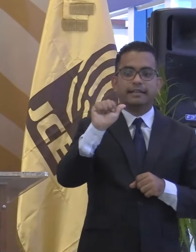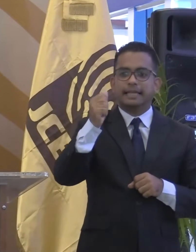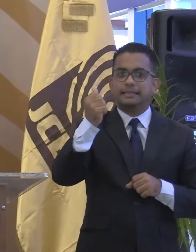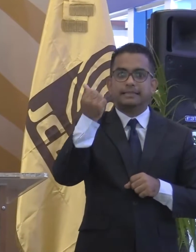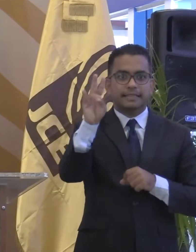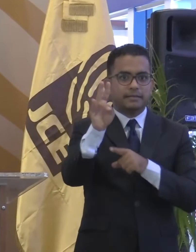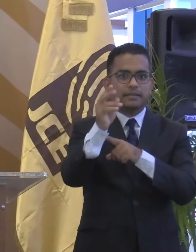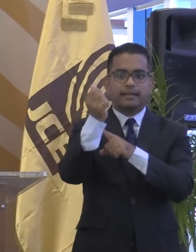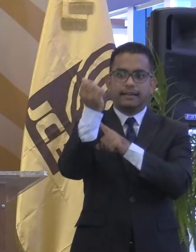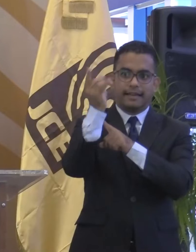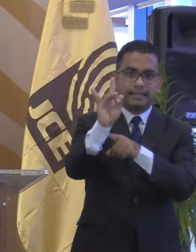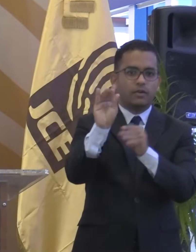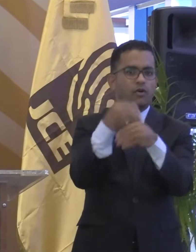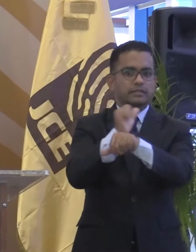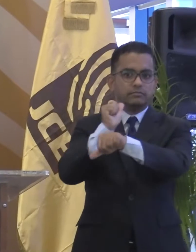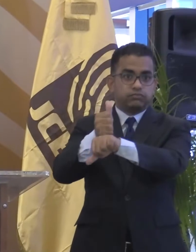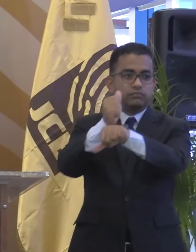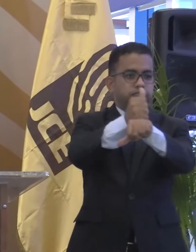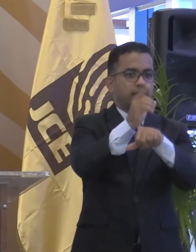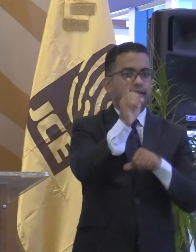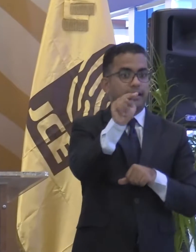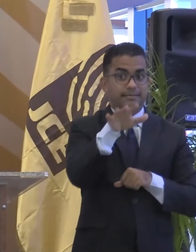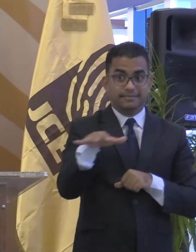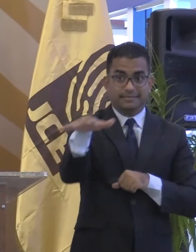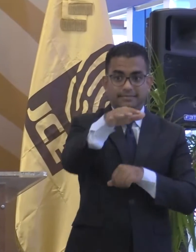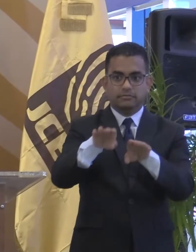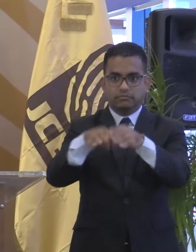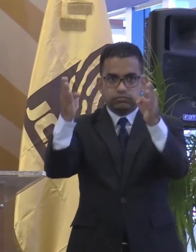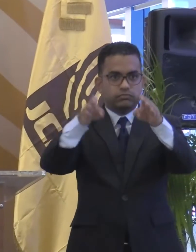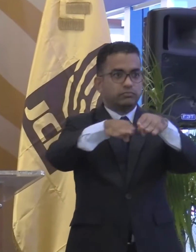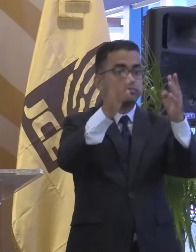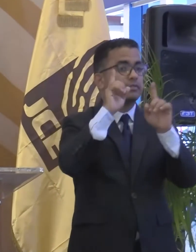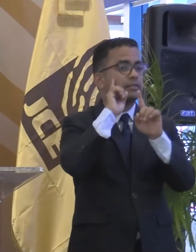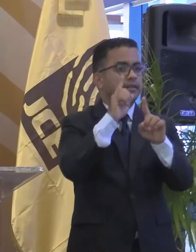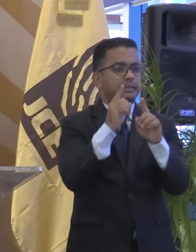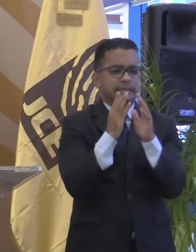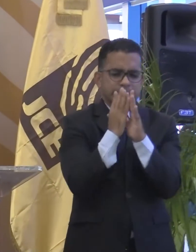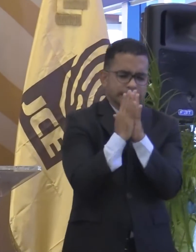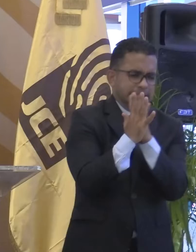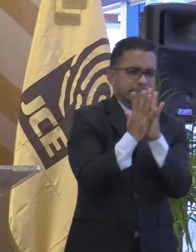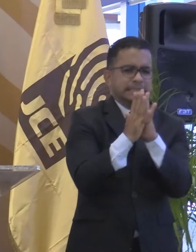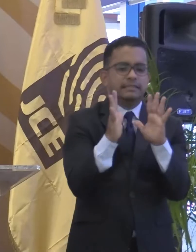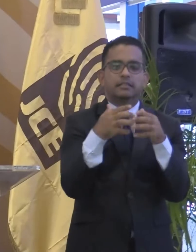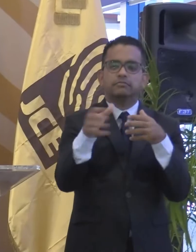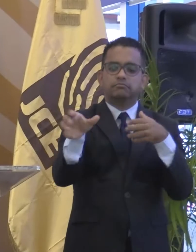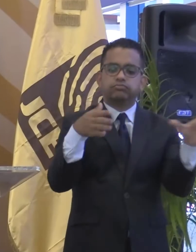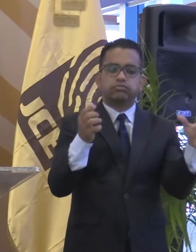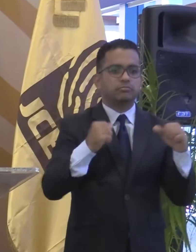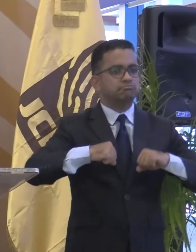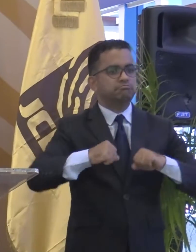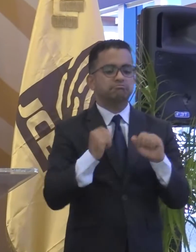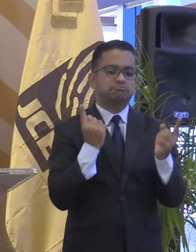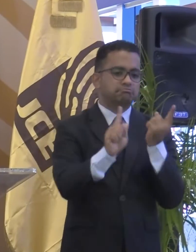y 18ª circunscripción del distrito nacional con el objetivo de descongestionar a la oficialía del